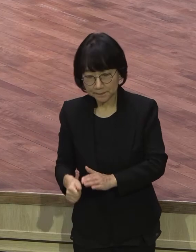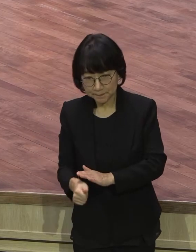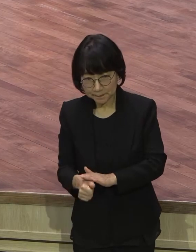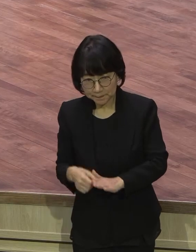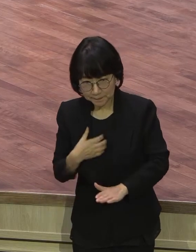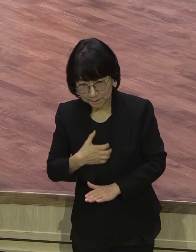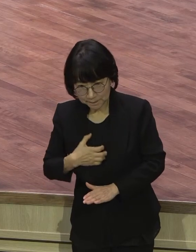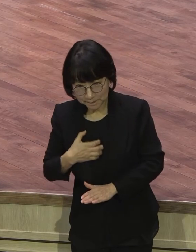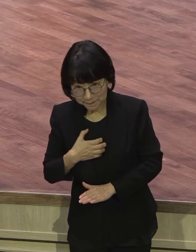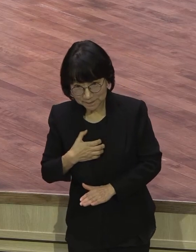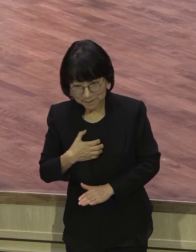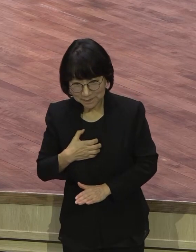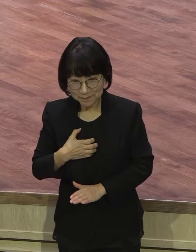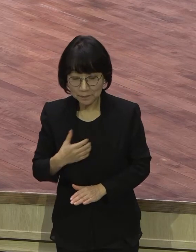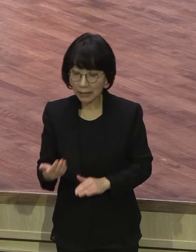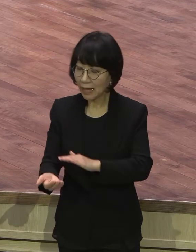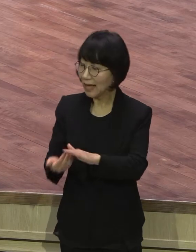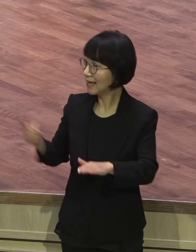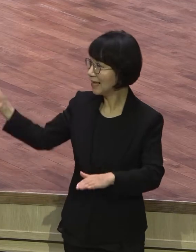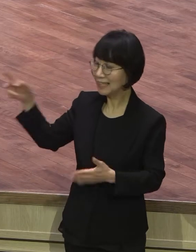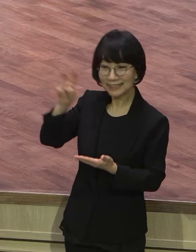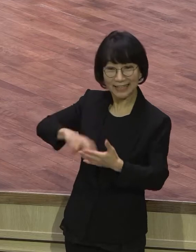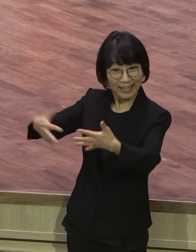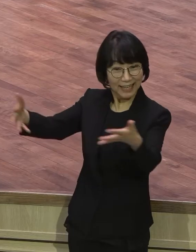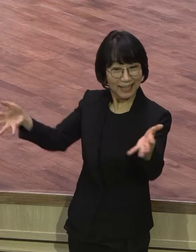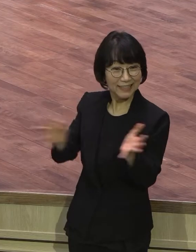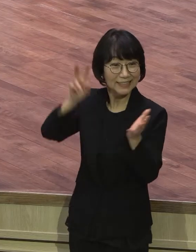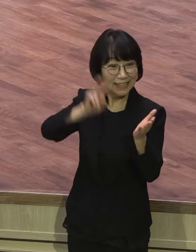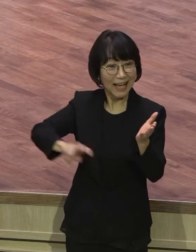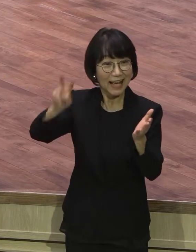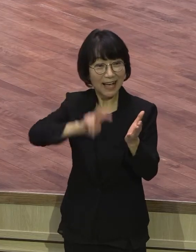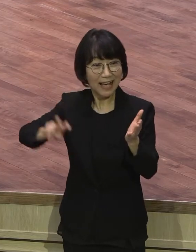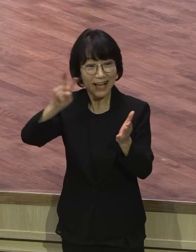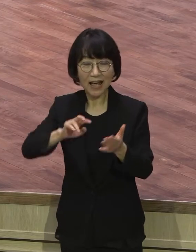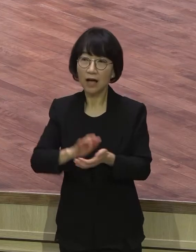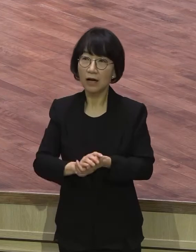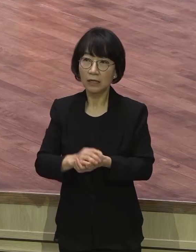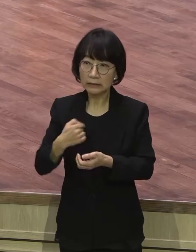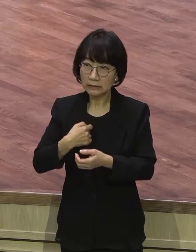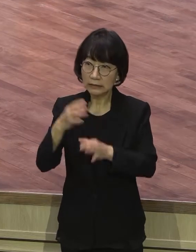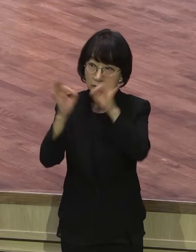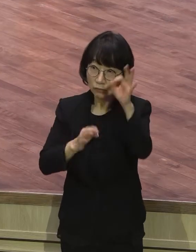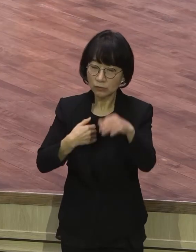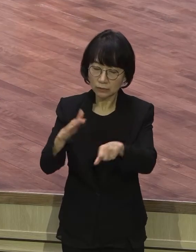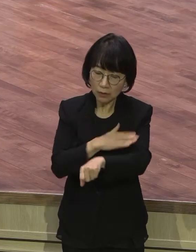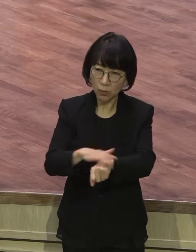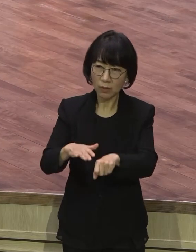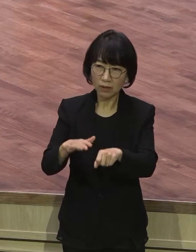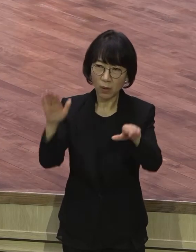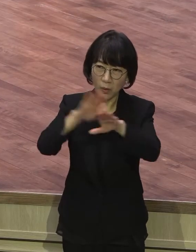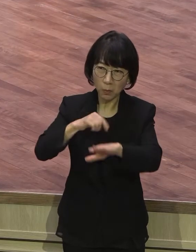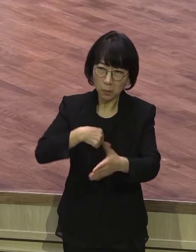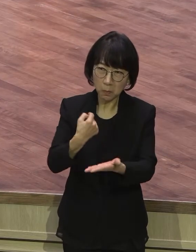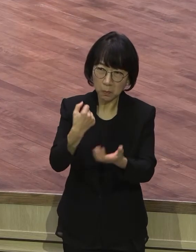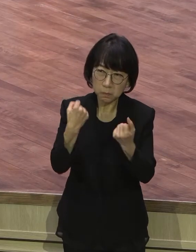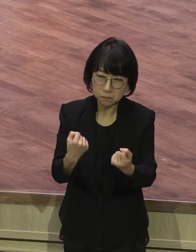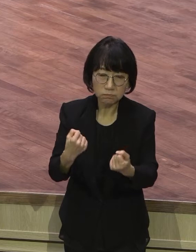우리 찬양 오늘 찬양 때 찬양했잖아요. 어둠 속에 빠질 때도 홀로 있을 때도 잘못했을 때도 실패해서 상관없어.